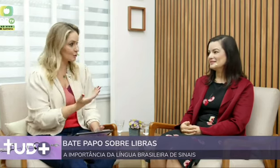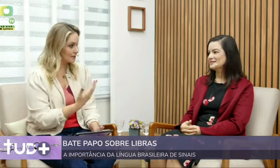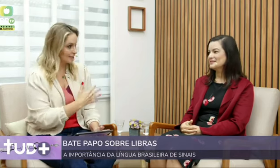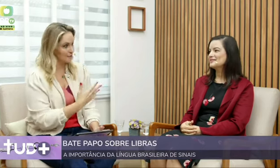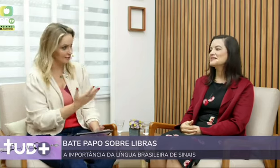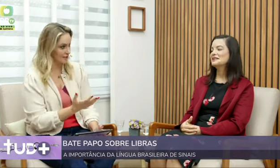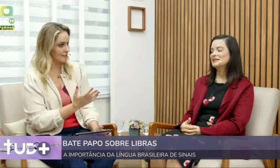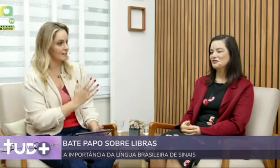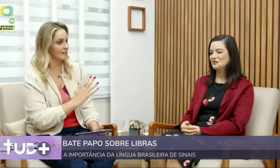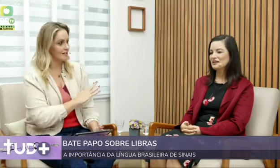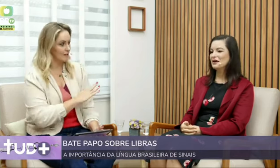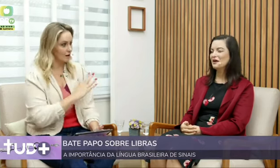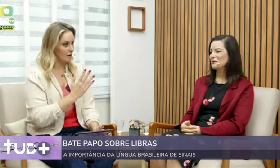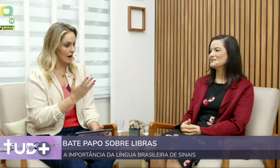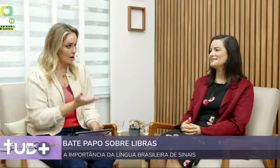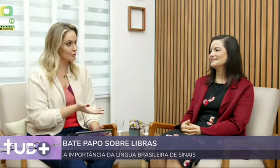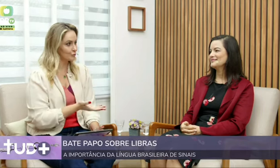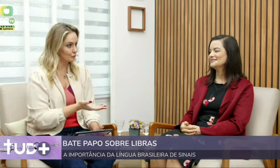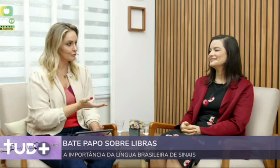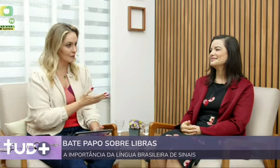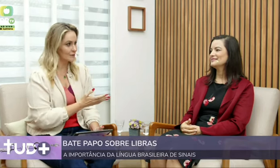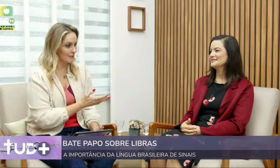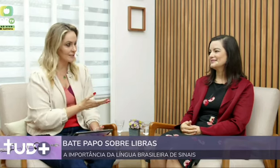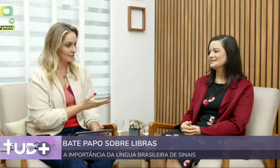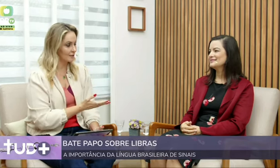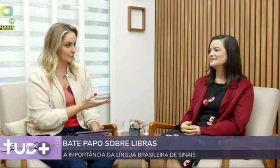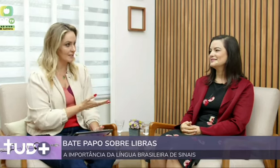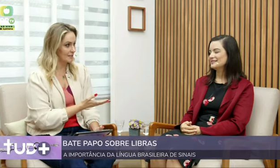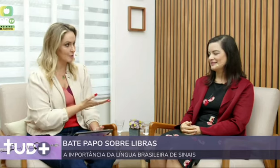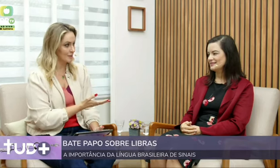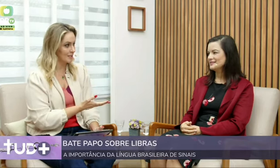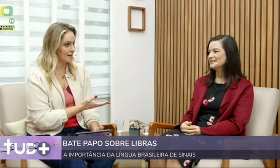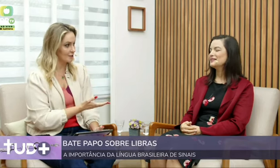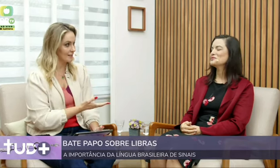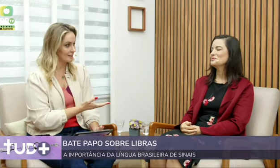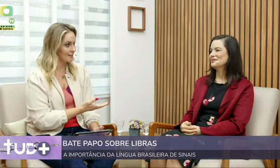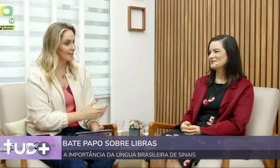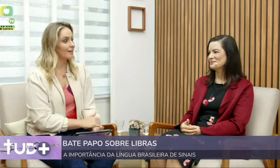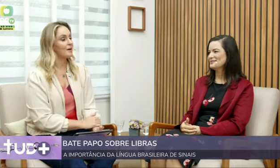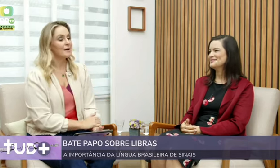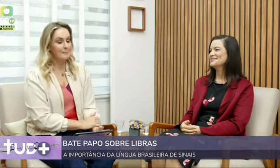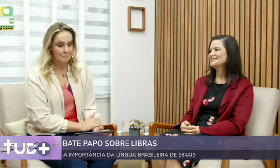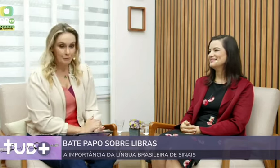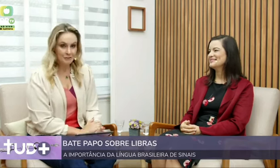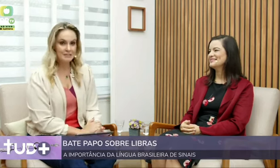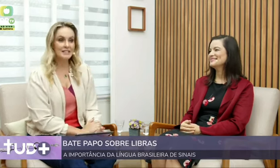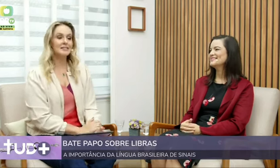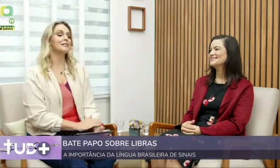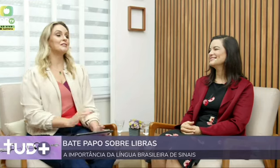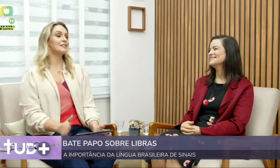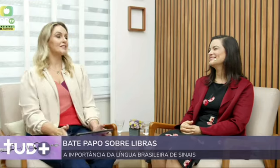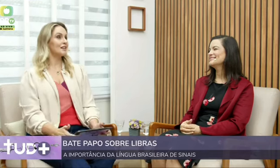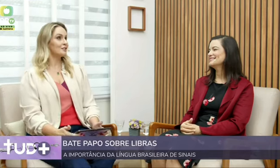movimento significa algo no que você está tentando passar ali de mensagem. Isso mesmo. Muito interessante. Letícia, a